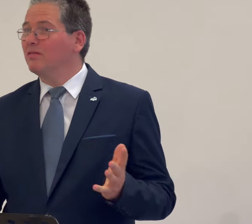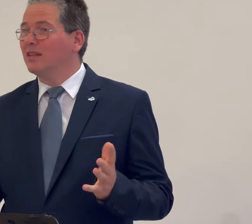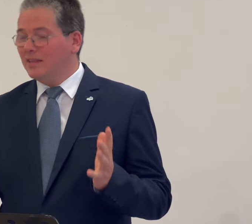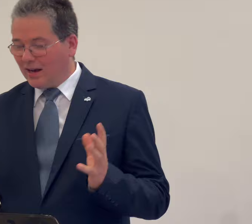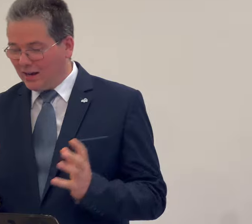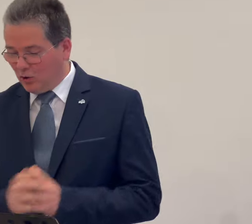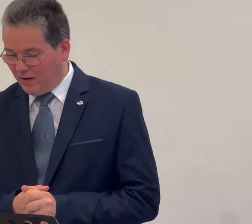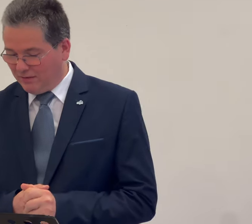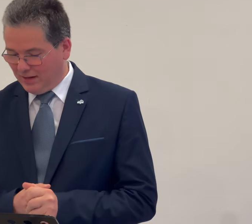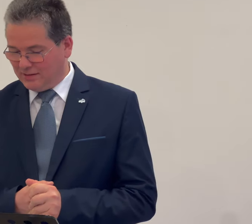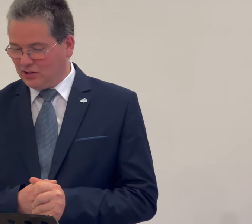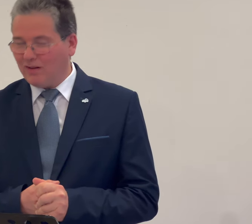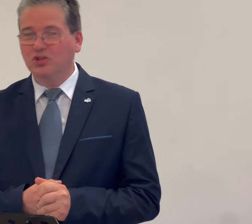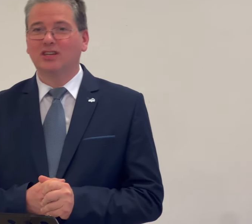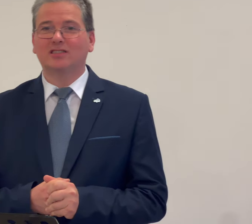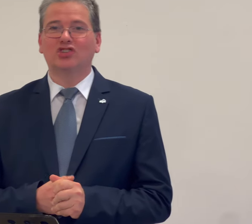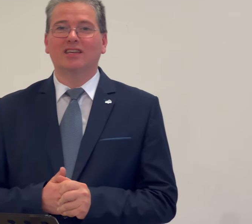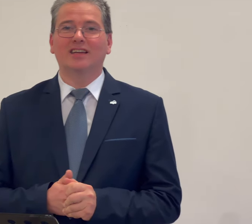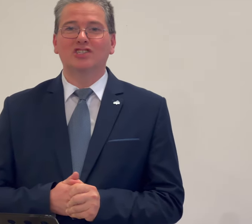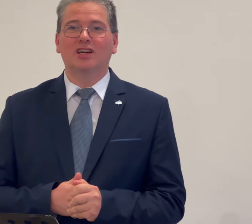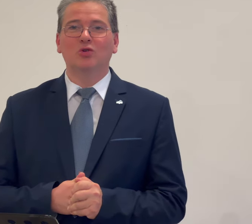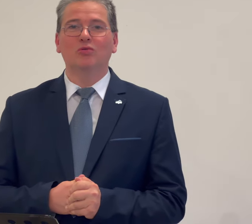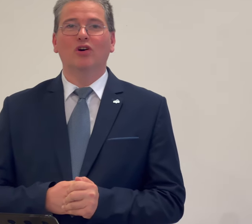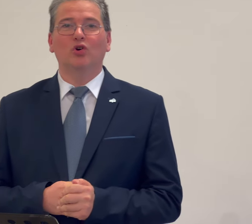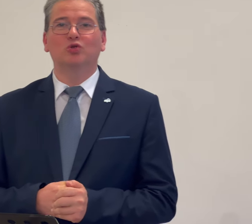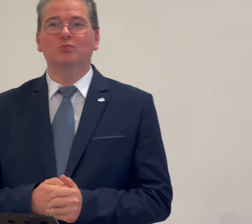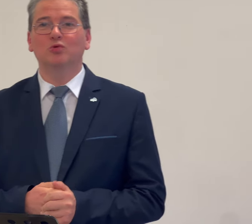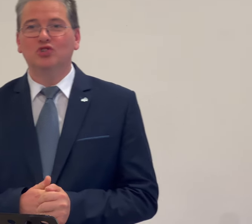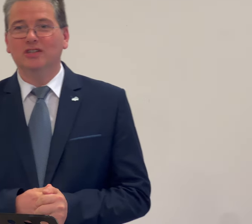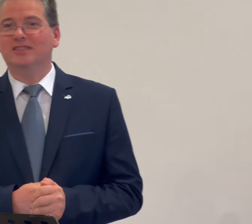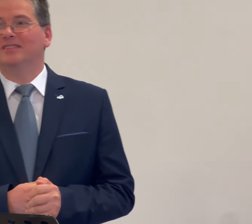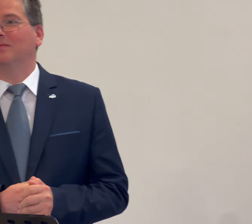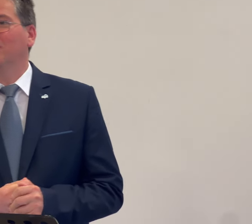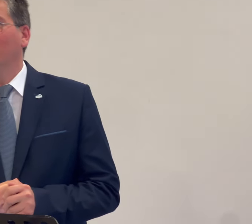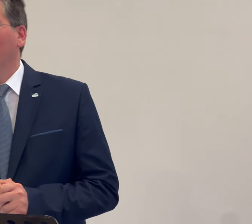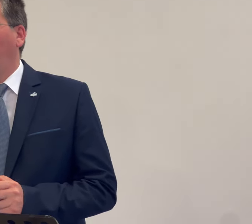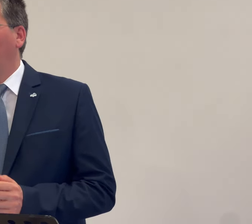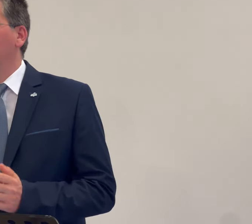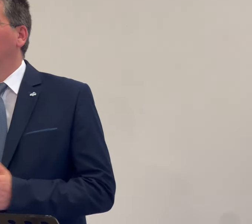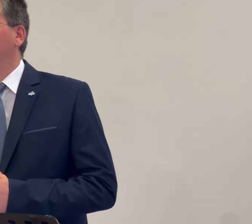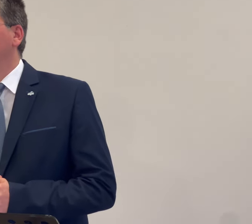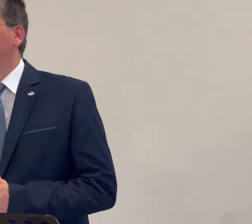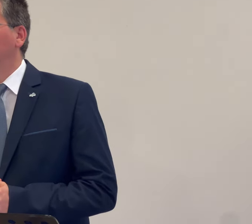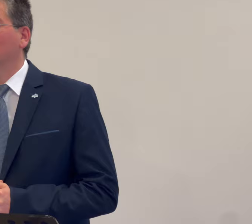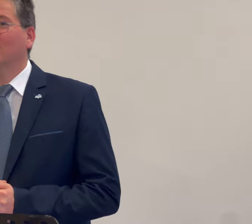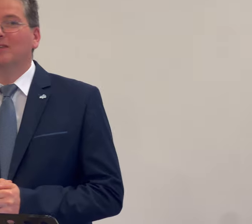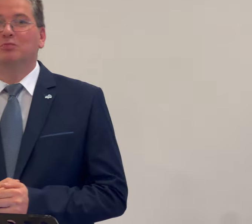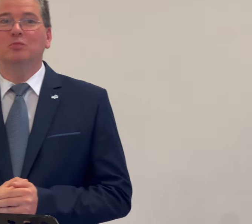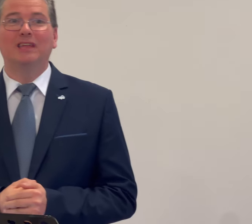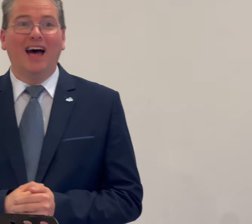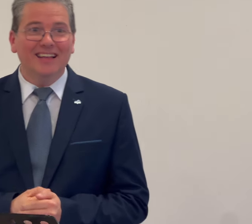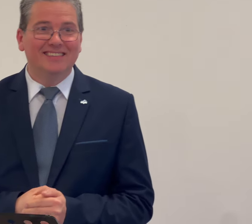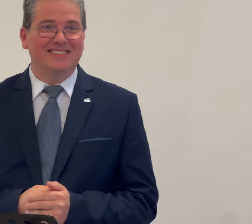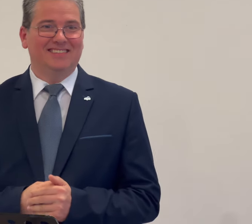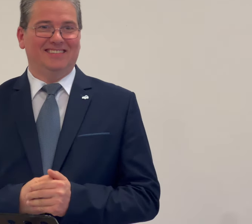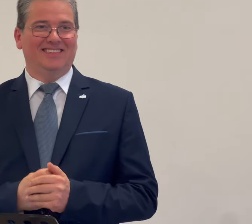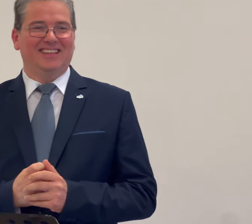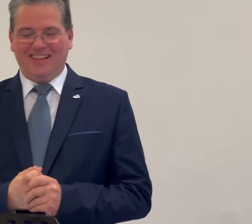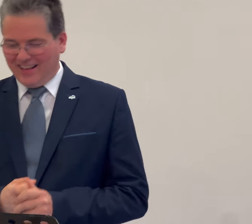tam objevíte nějaké nové věci. Takže vám ještě na začátek neřeknu, odkud budu číst, ale počítejte s tím, že se vás budu